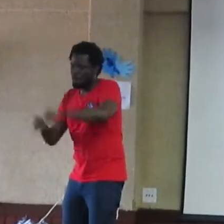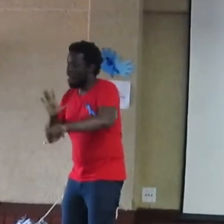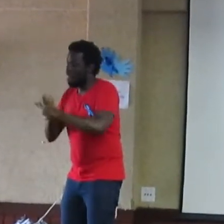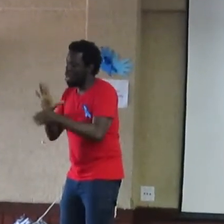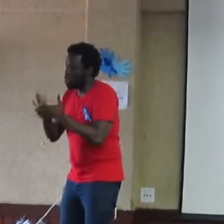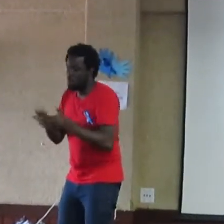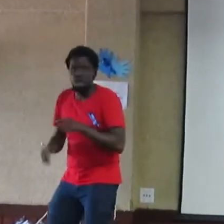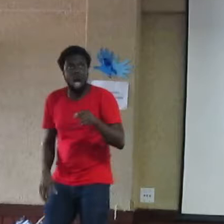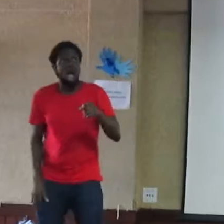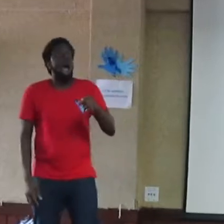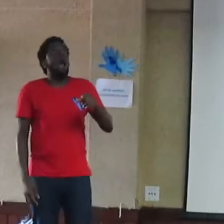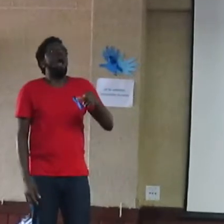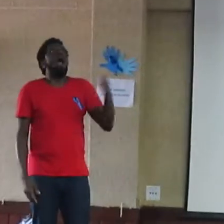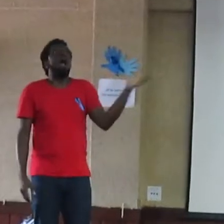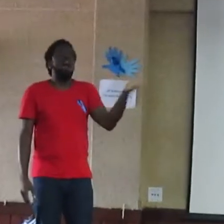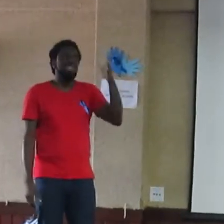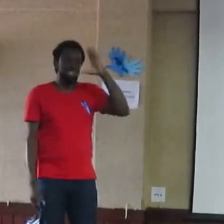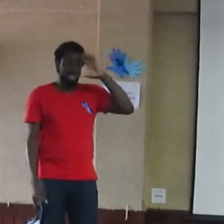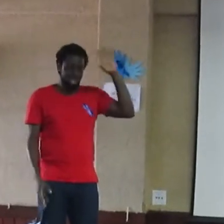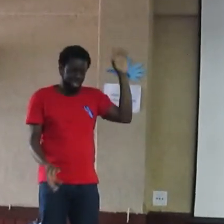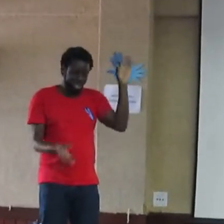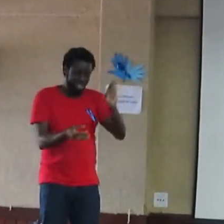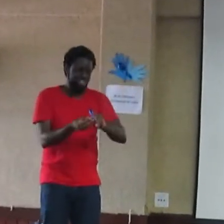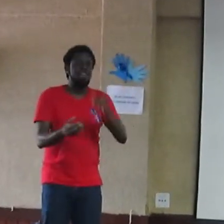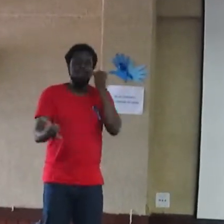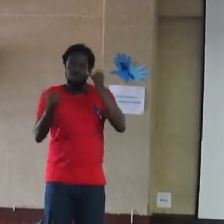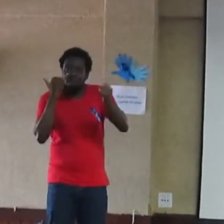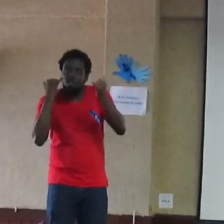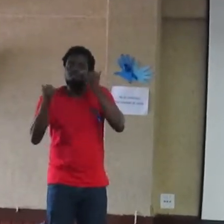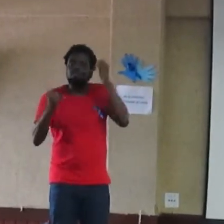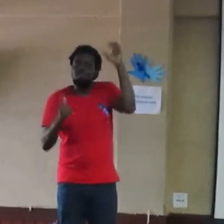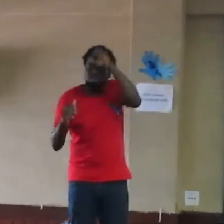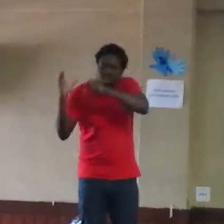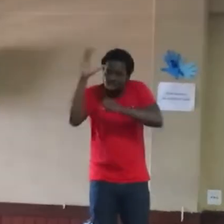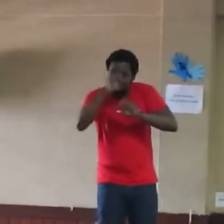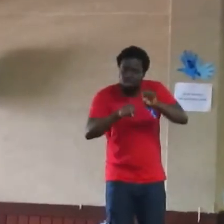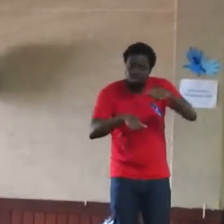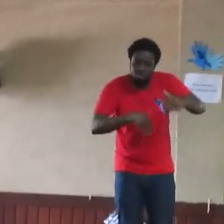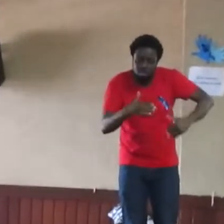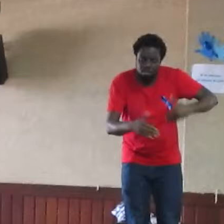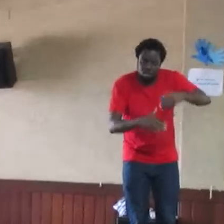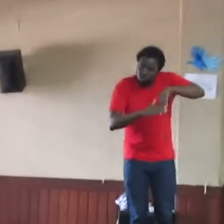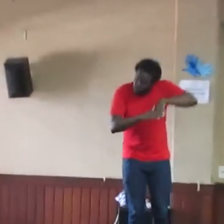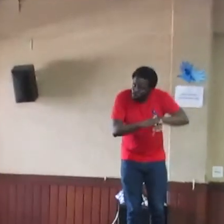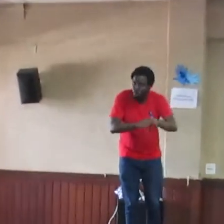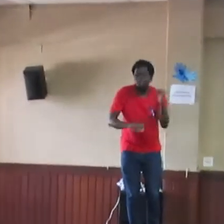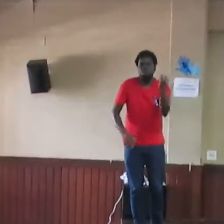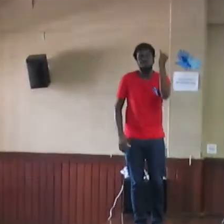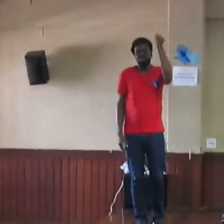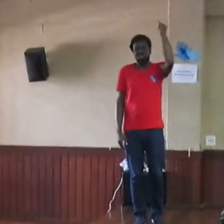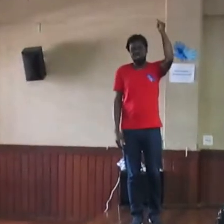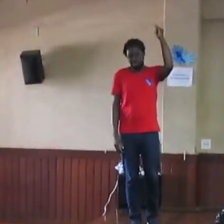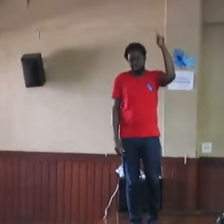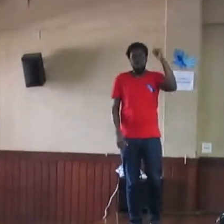onde os surdos também não conseguem compreender totalmente e aí acabam entendendo outra coisa. E através da língua de sinais, essas informações